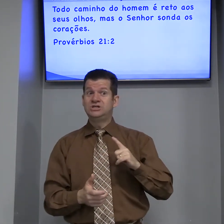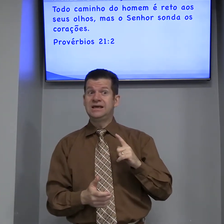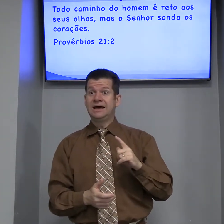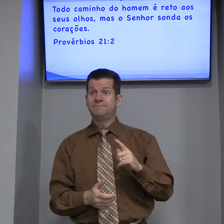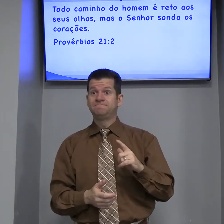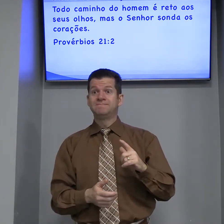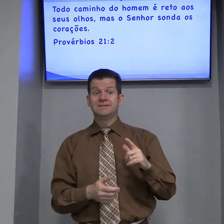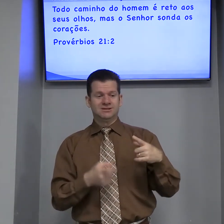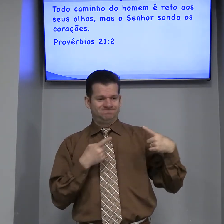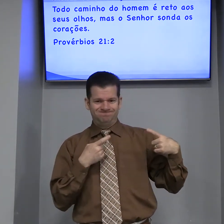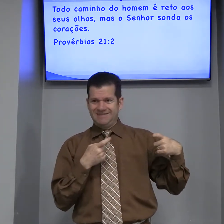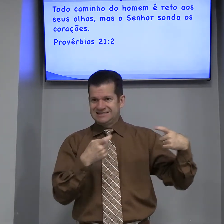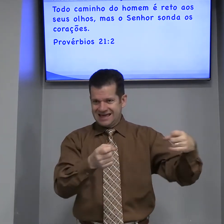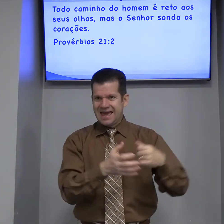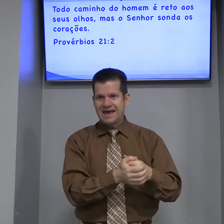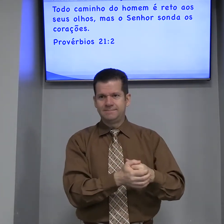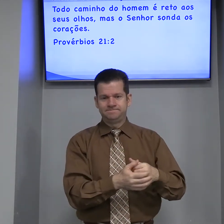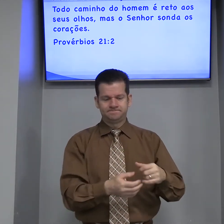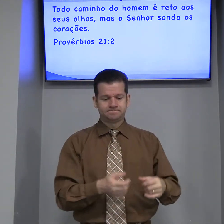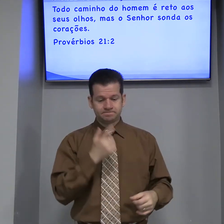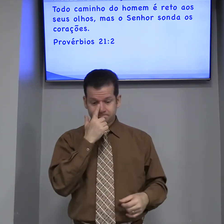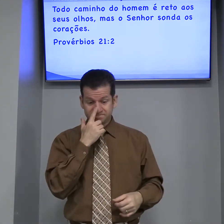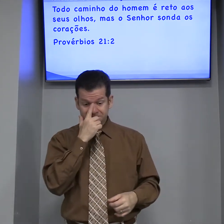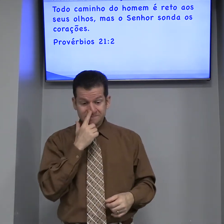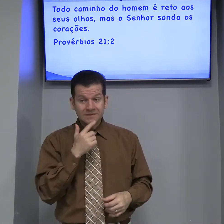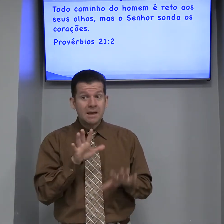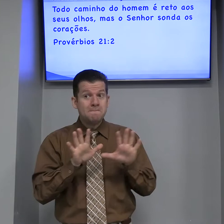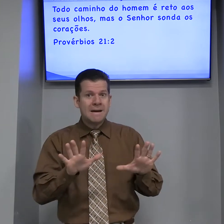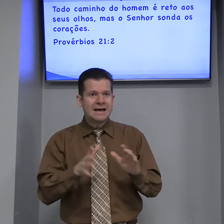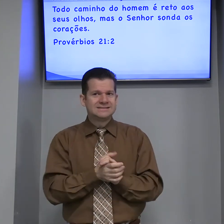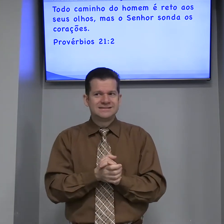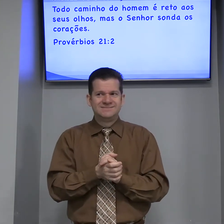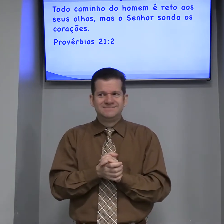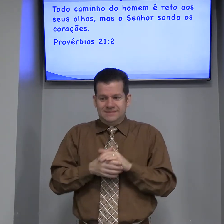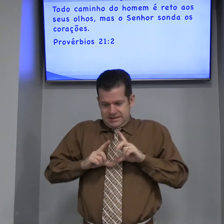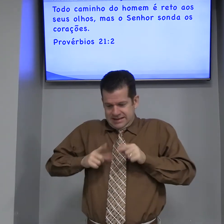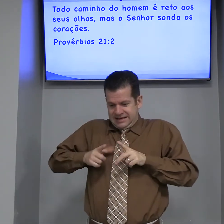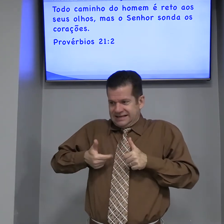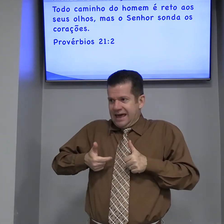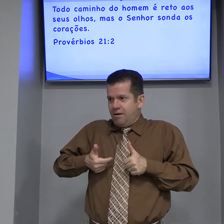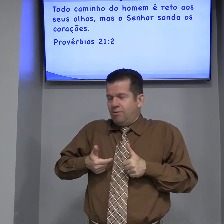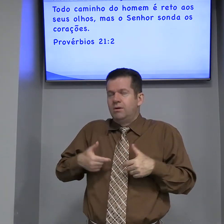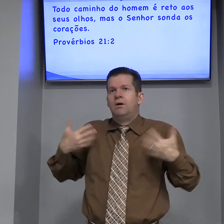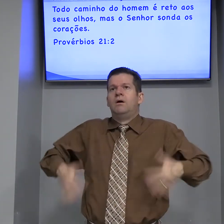tinha essa guerra. Mas Israel,